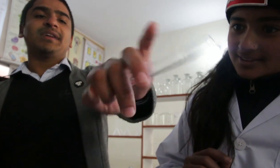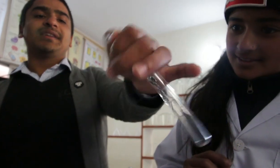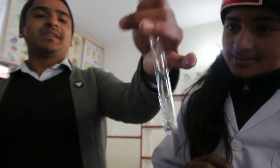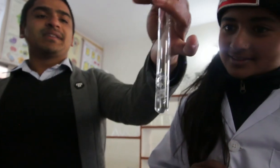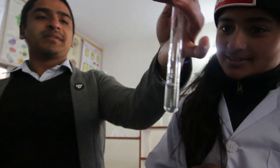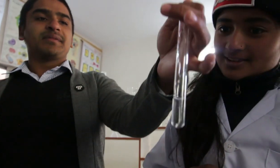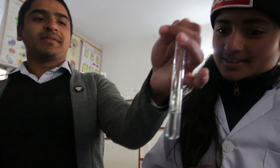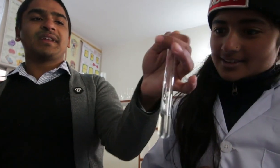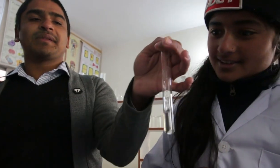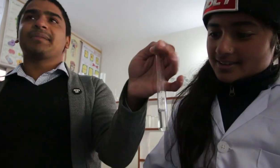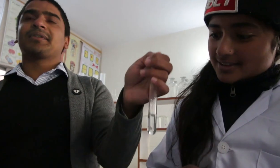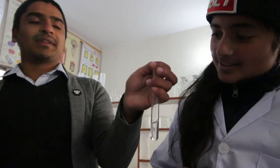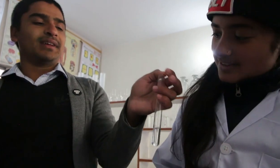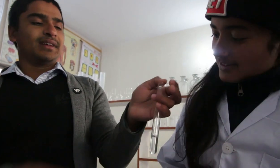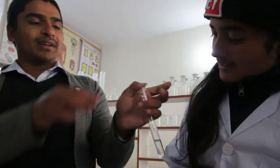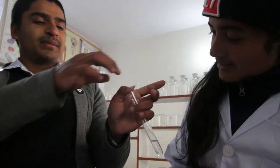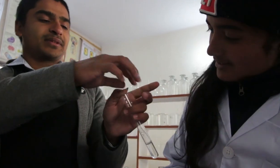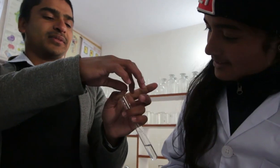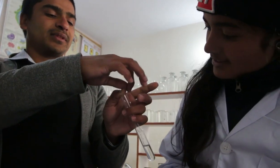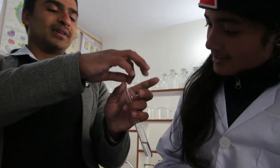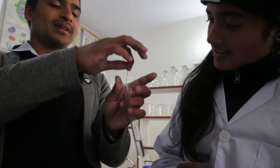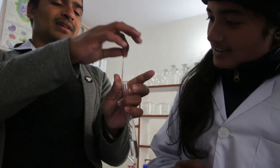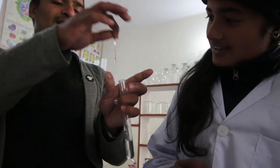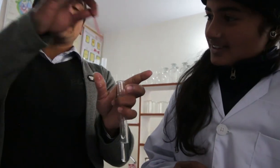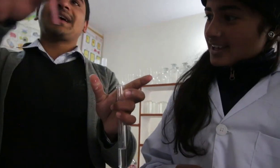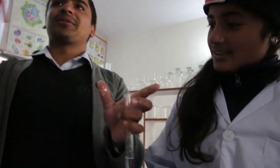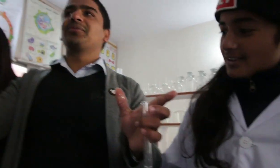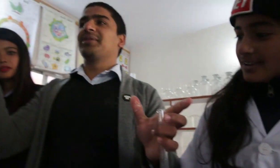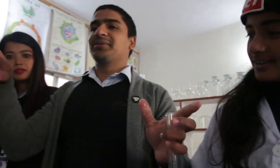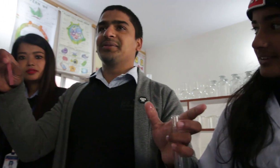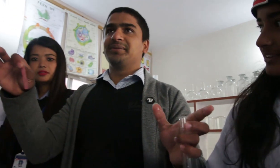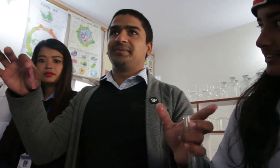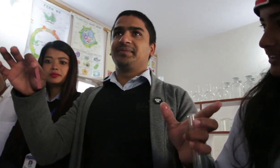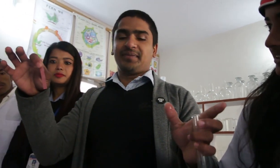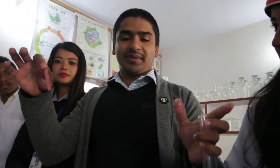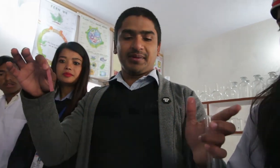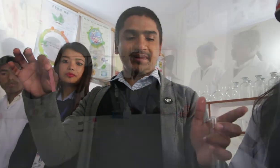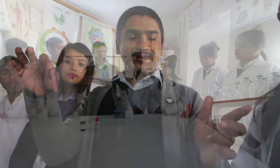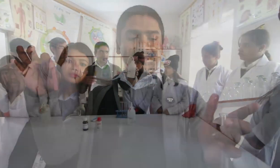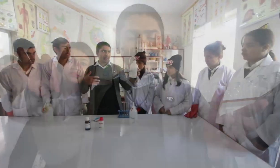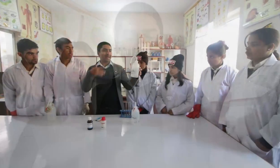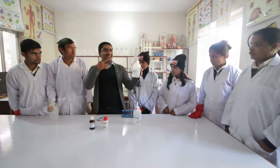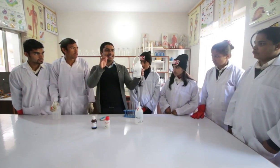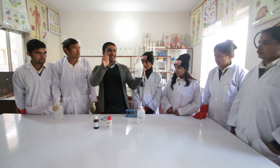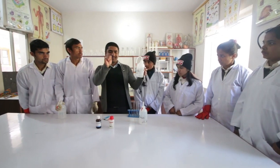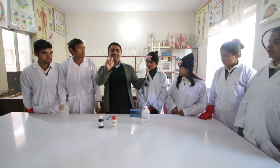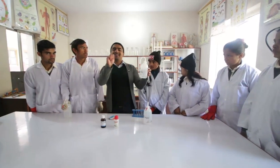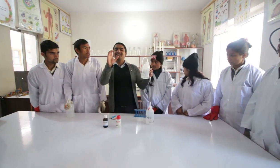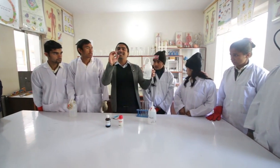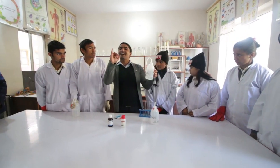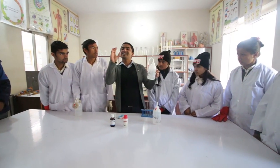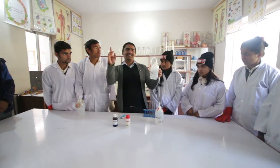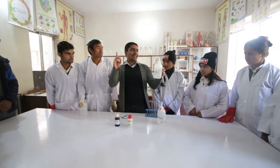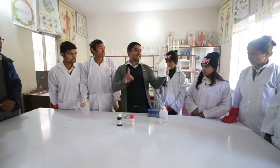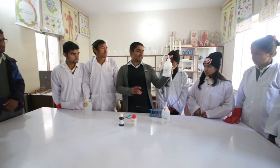यहाँ अध्ययनरत विद्यार्थीहरूसँग यस स्कुलको पढाइ र यहाँको वातावरणको बारेमा केही कुराकानी गरेका